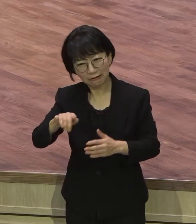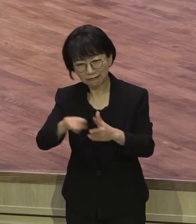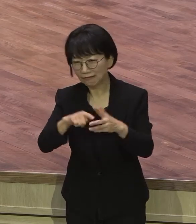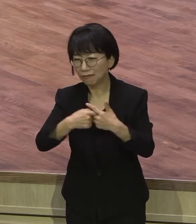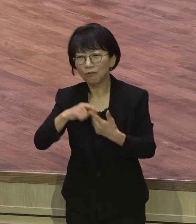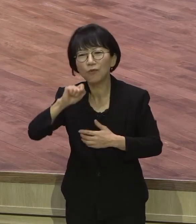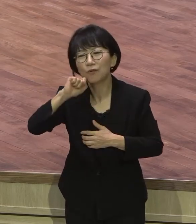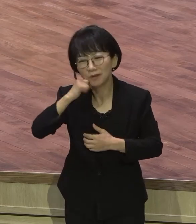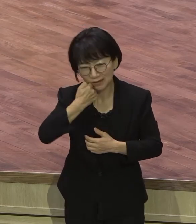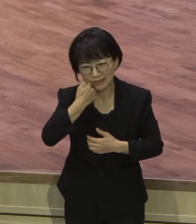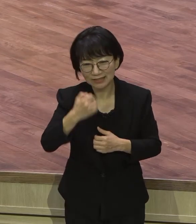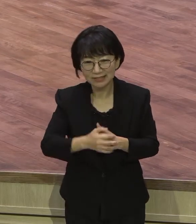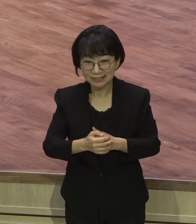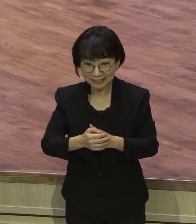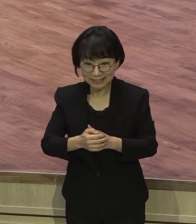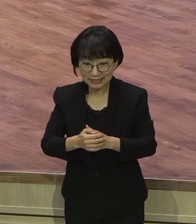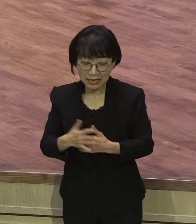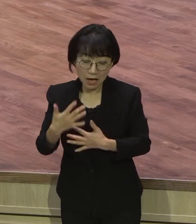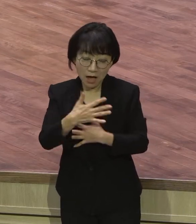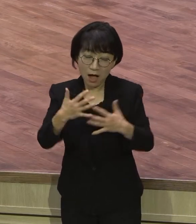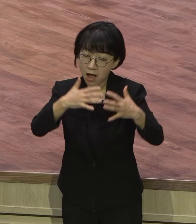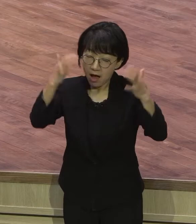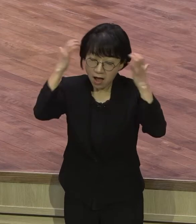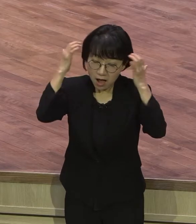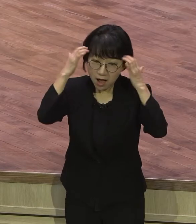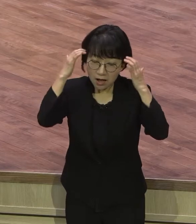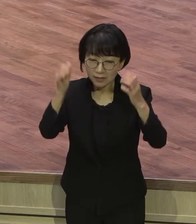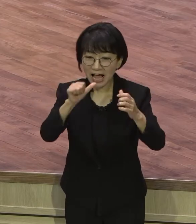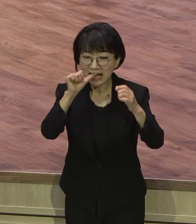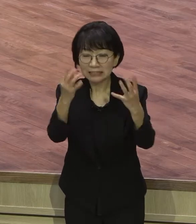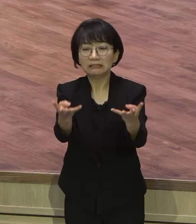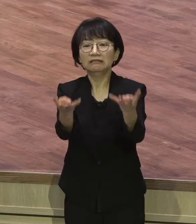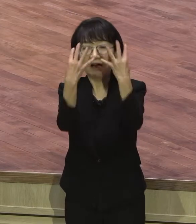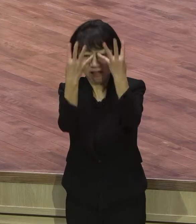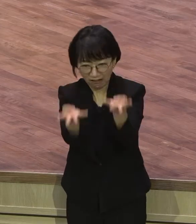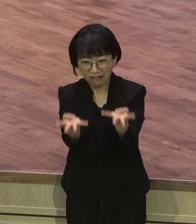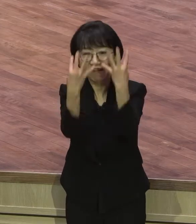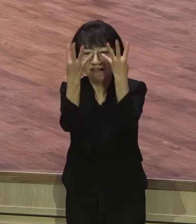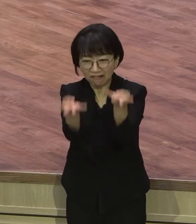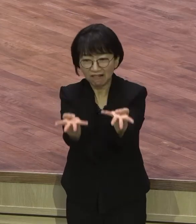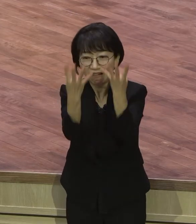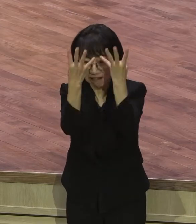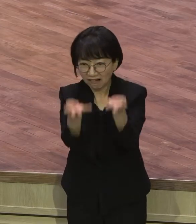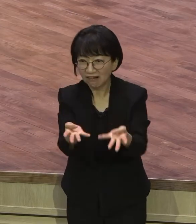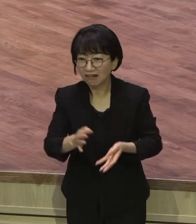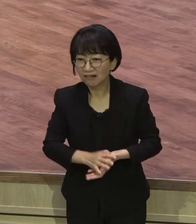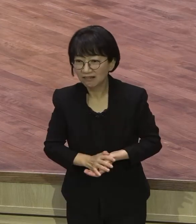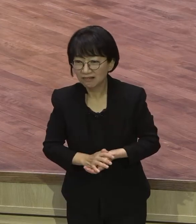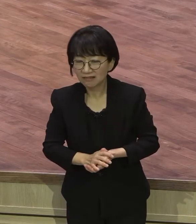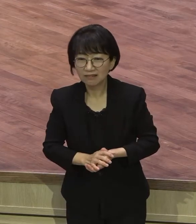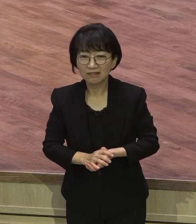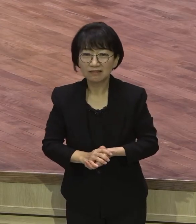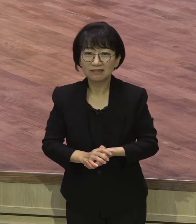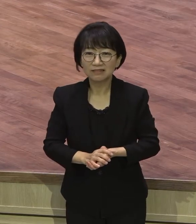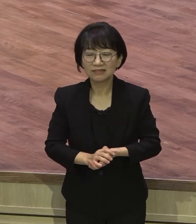다 내려놨어요. 육신적인 고통, 교도소를 그냥 감옥을 들락날락을 뭐 수없이 하고